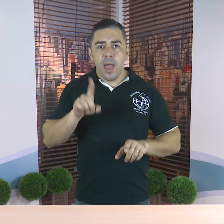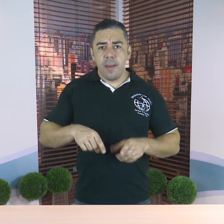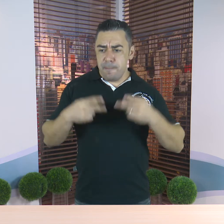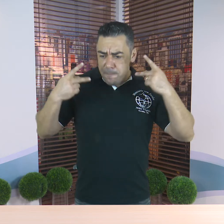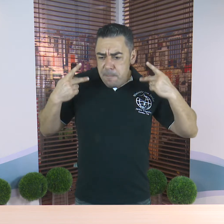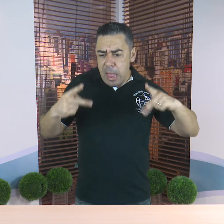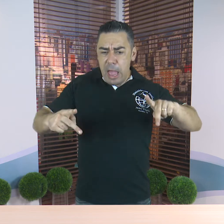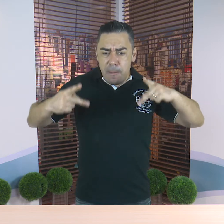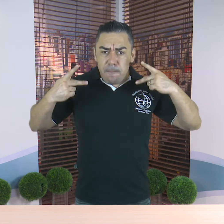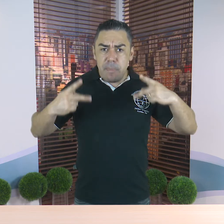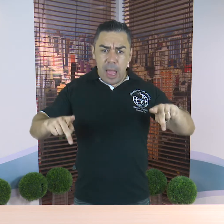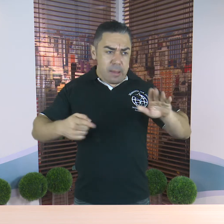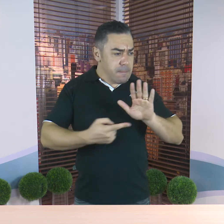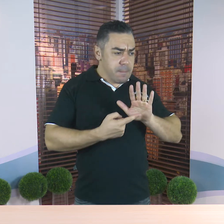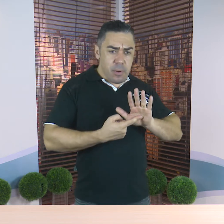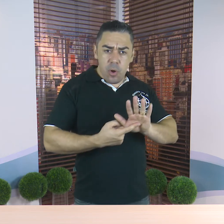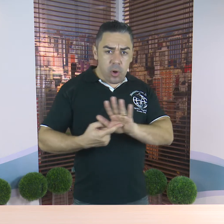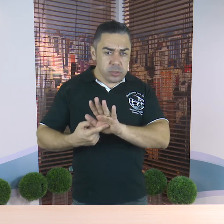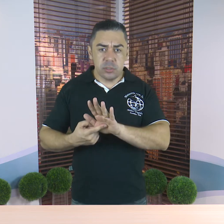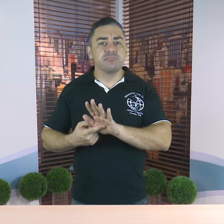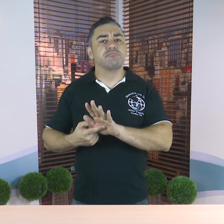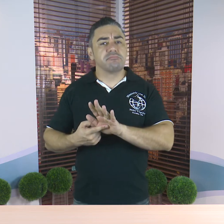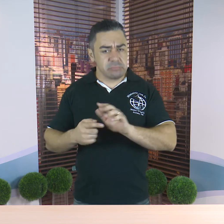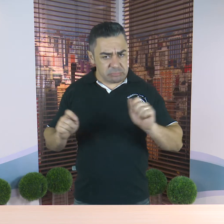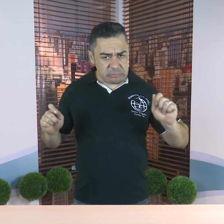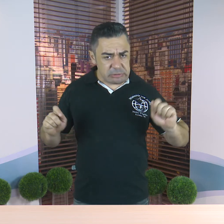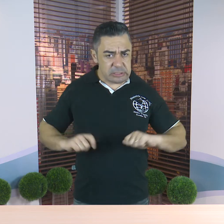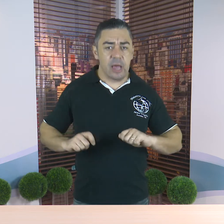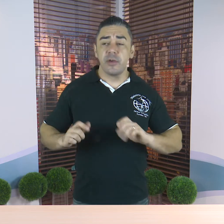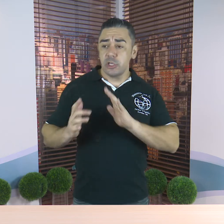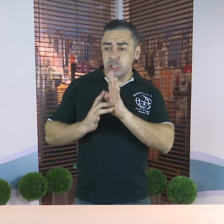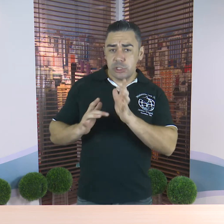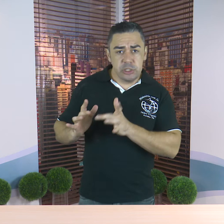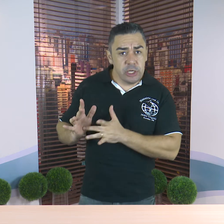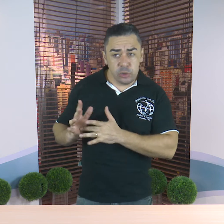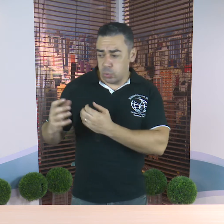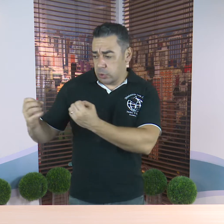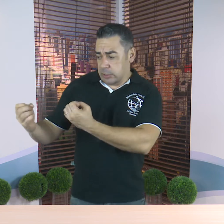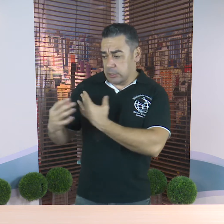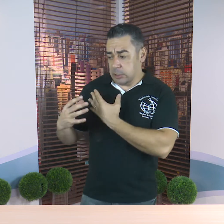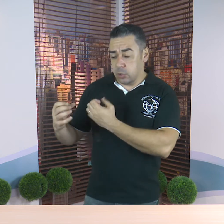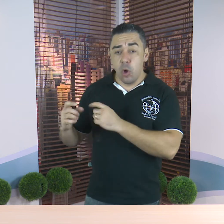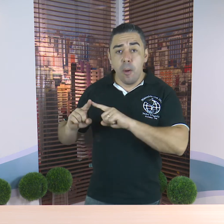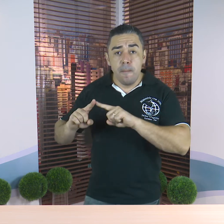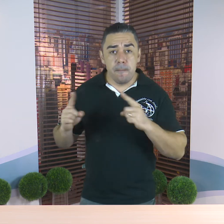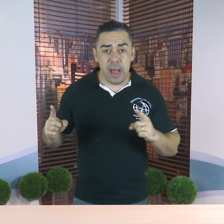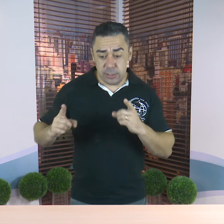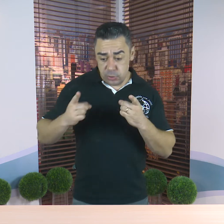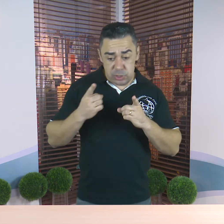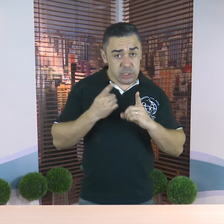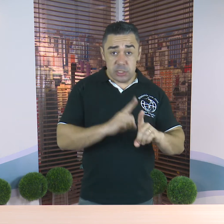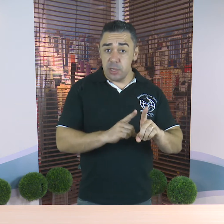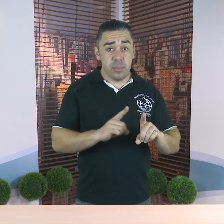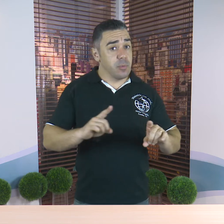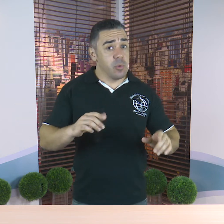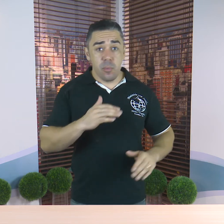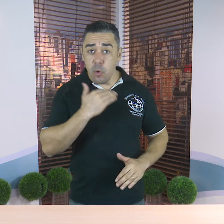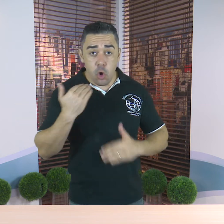de Deus ao homem, recebida do próprio Jesus, mas foram ferozmente perseguidos, torturados